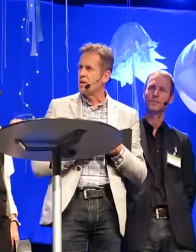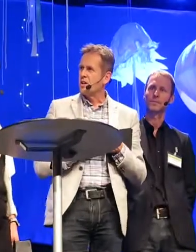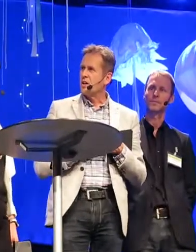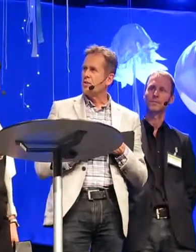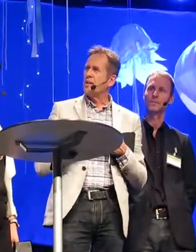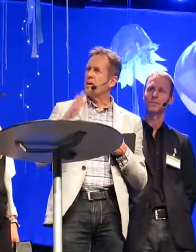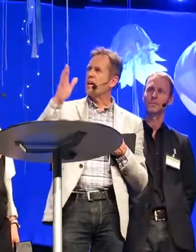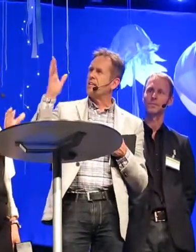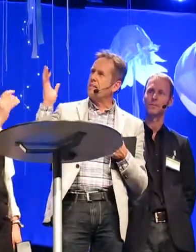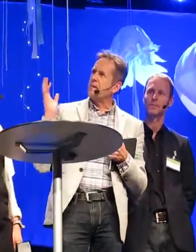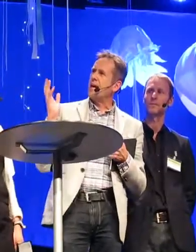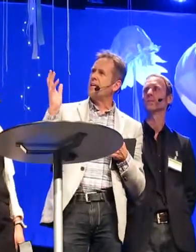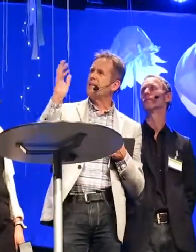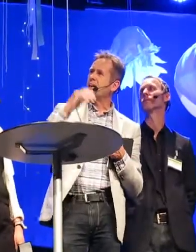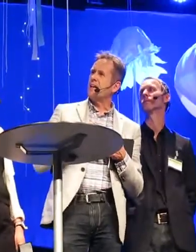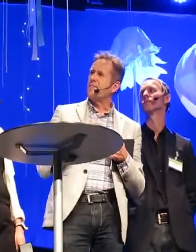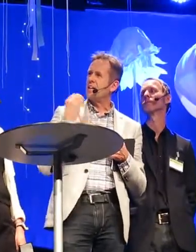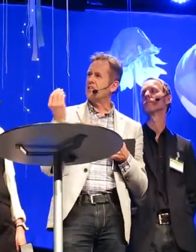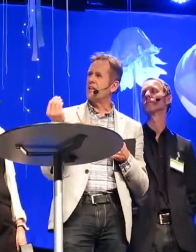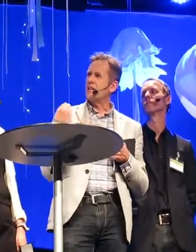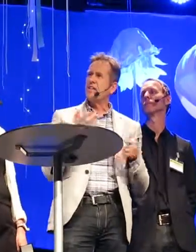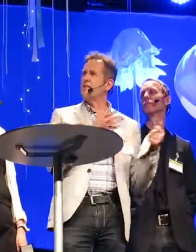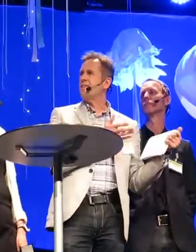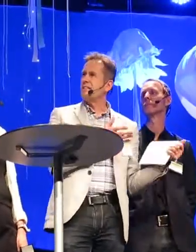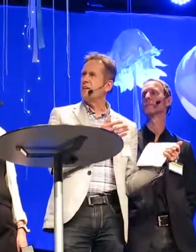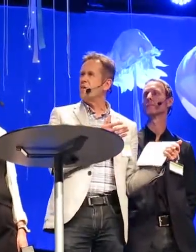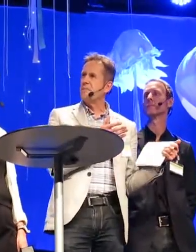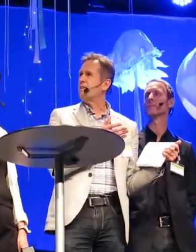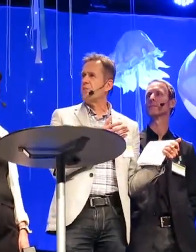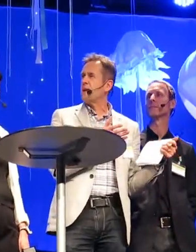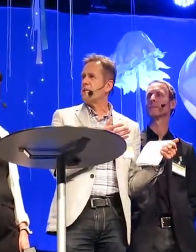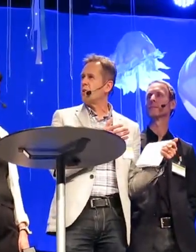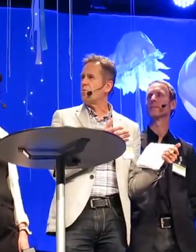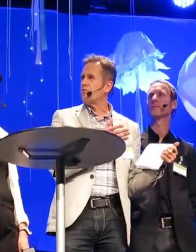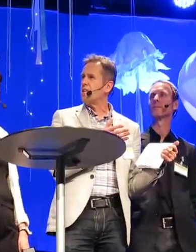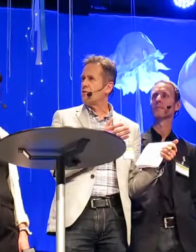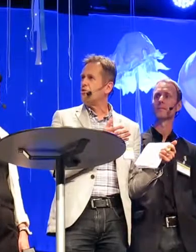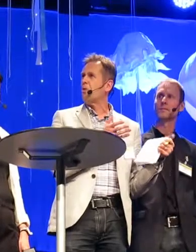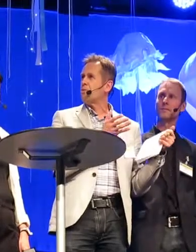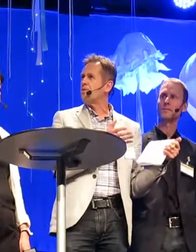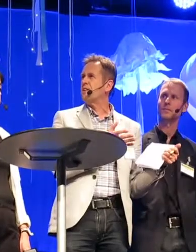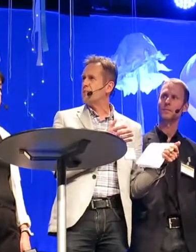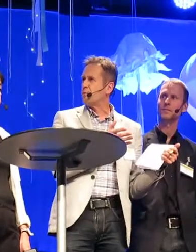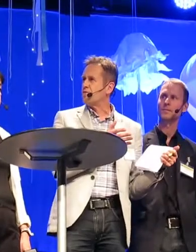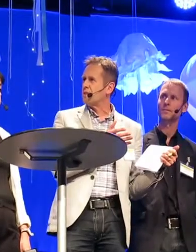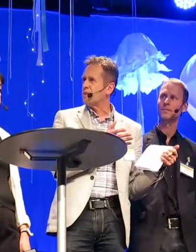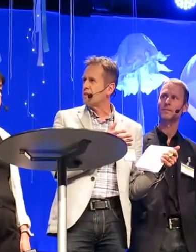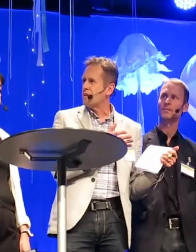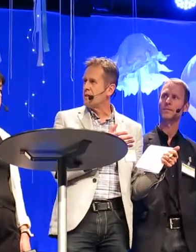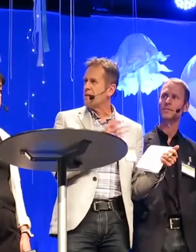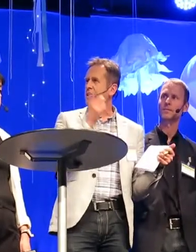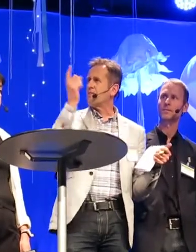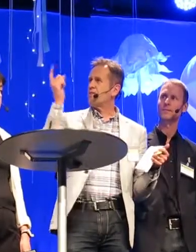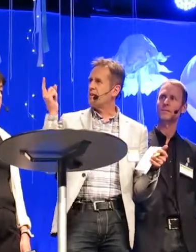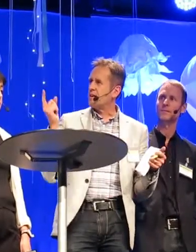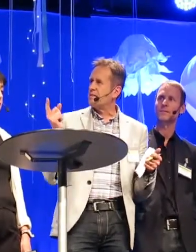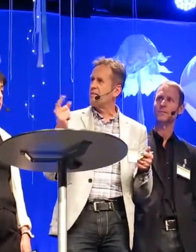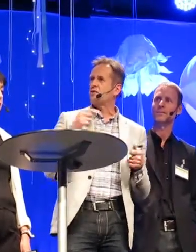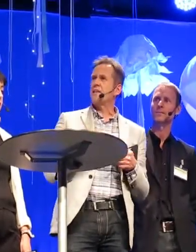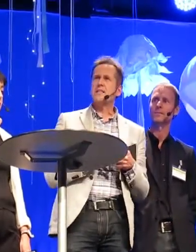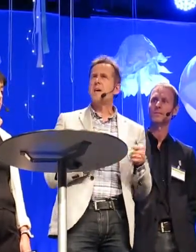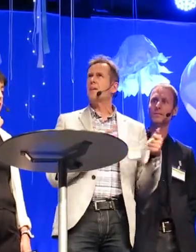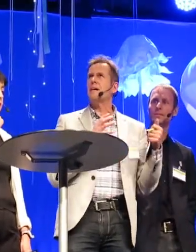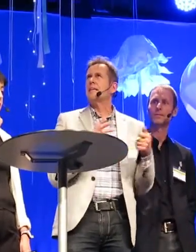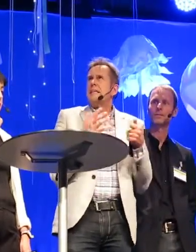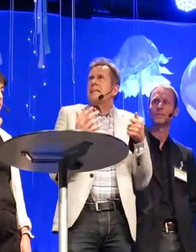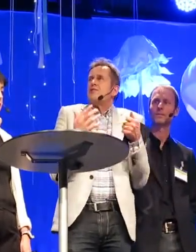först. Och tänker, är ni med i den här affärsidén? Energivänder är inget, inte bara klimatpolitik, det är ju jobb- och tillväxtpolitik. Kan ni se att